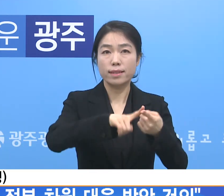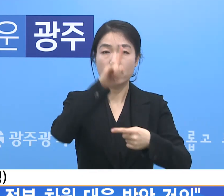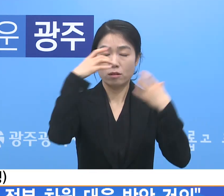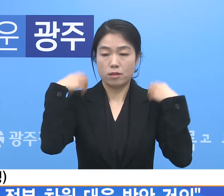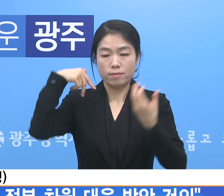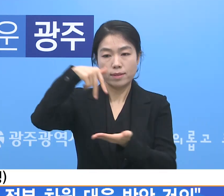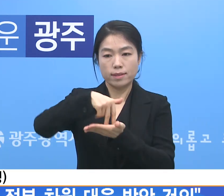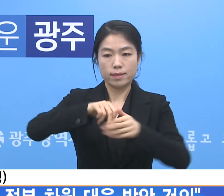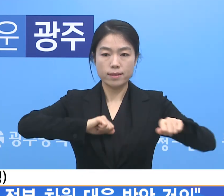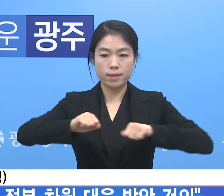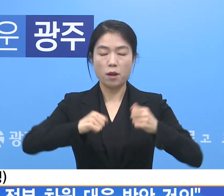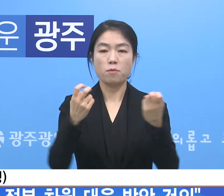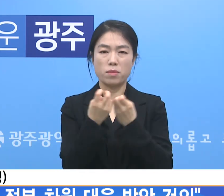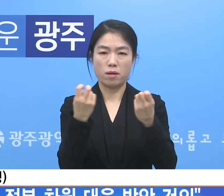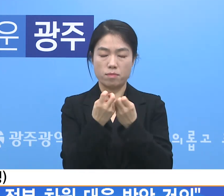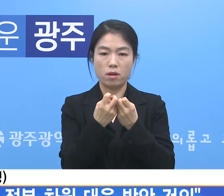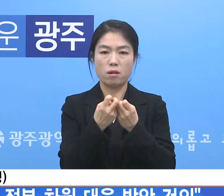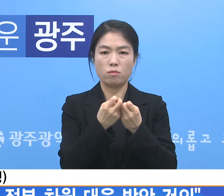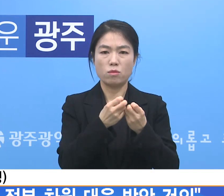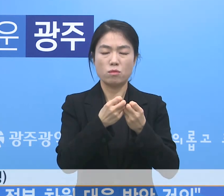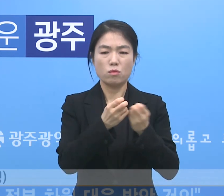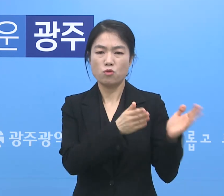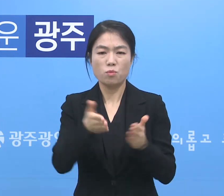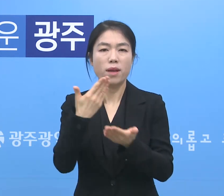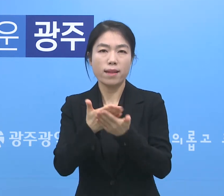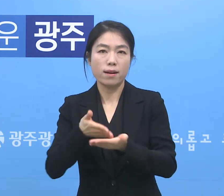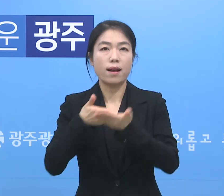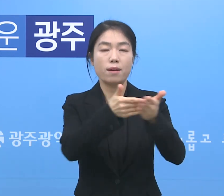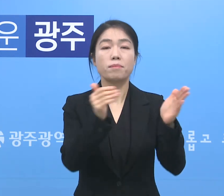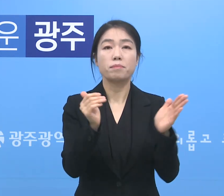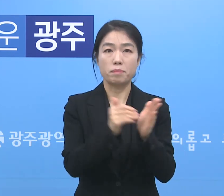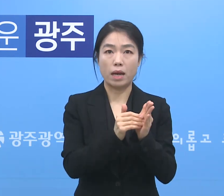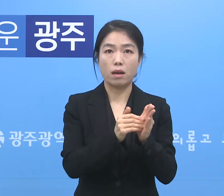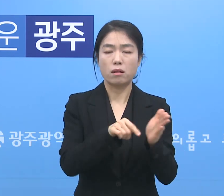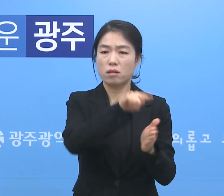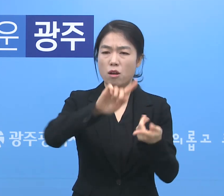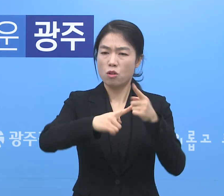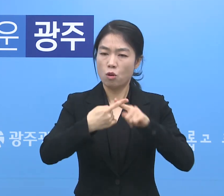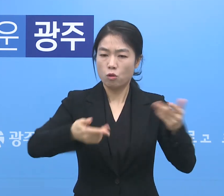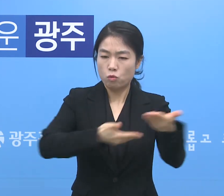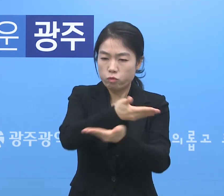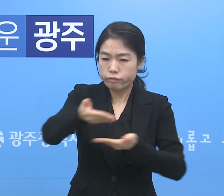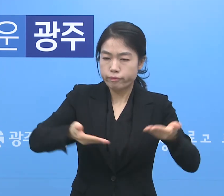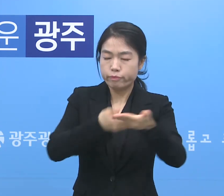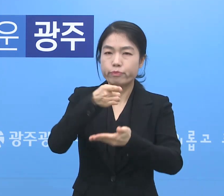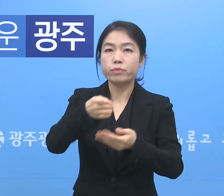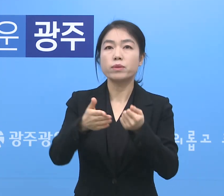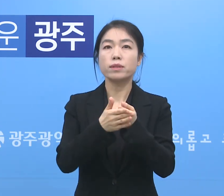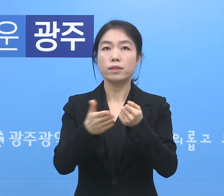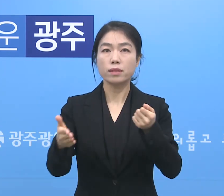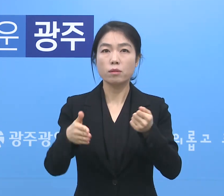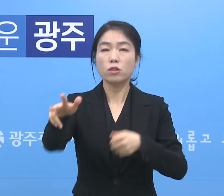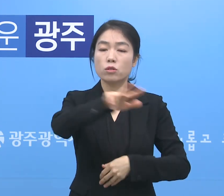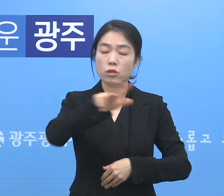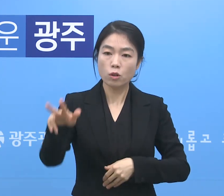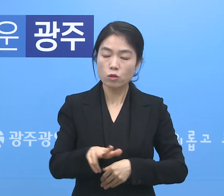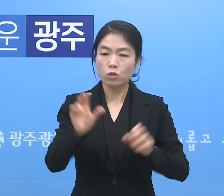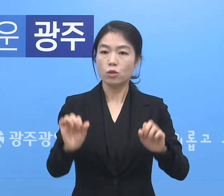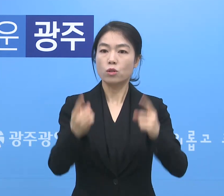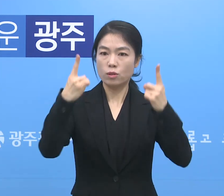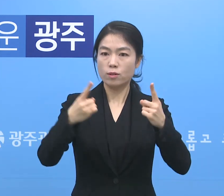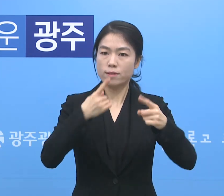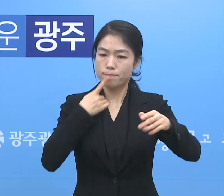대응 방안을 강구해 줄 것을 건의하였습니다. 이들은 서로 교류 관계에 있기 때문에 전국적으로